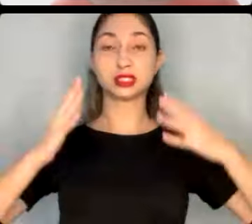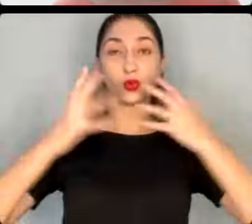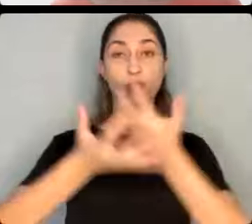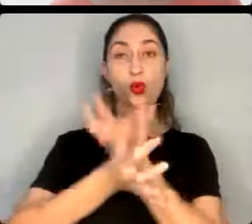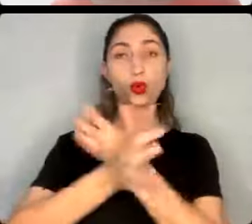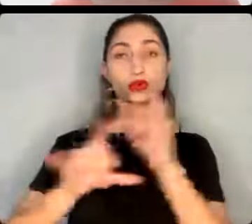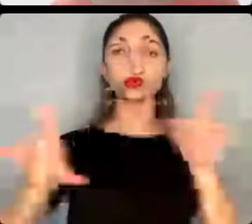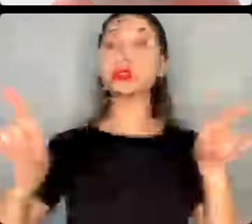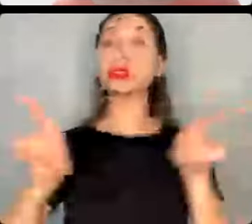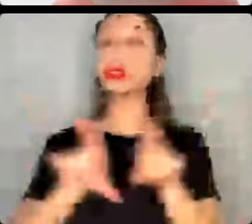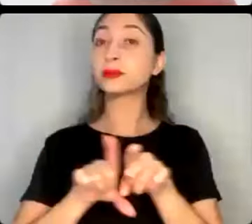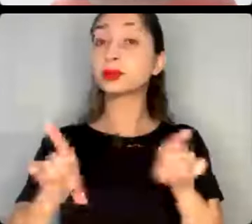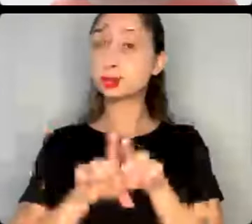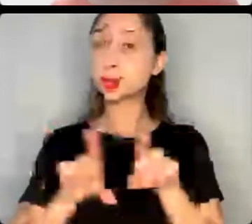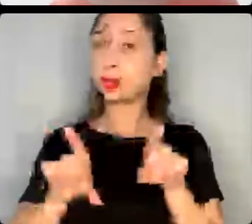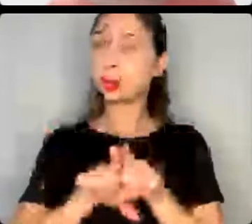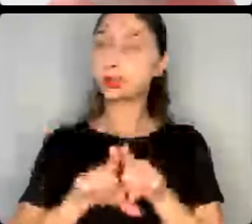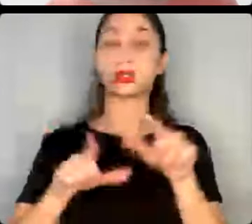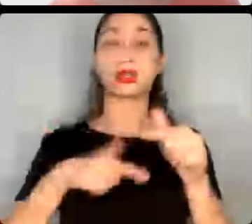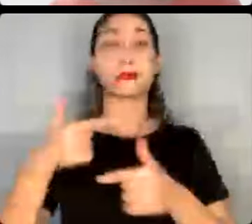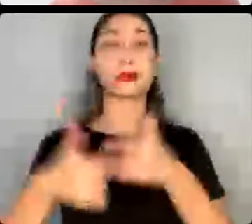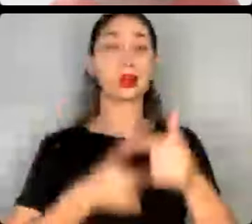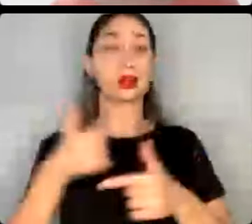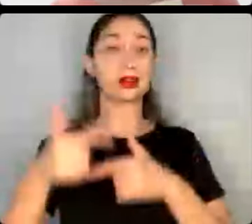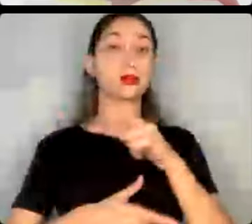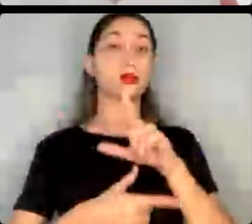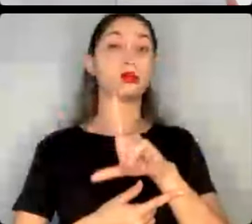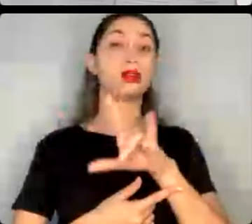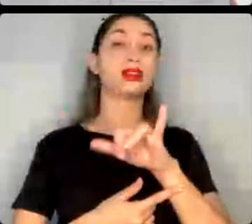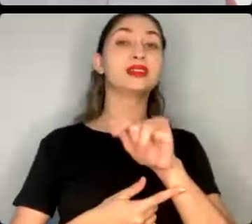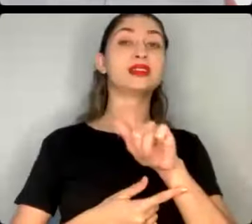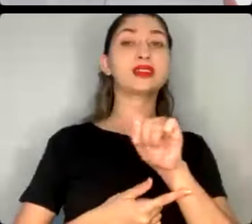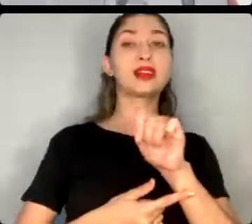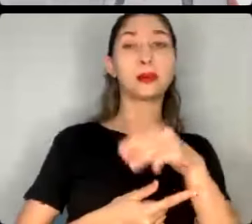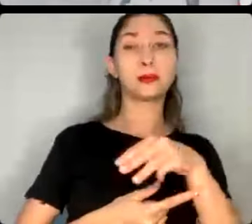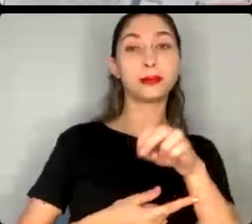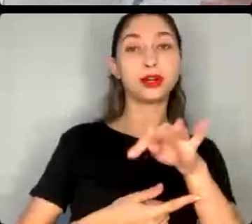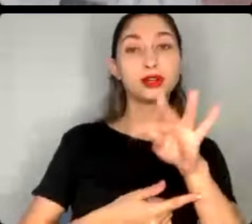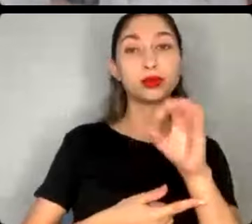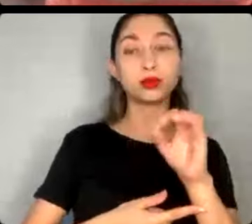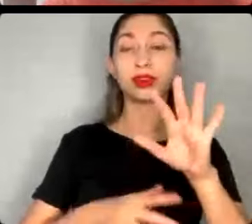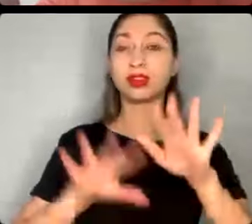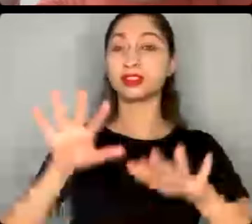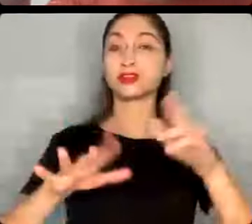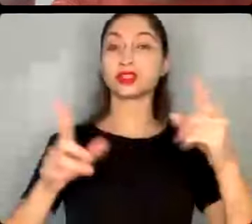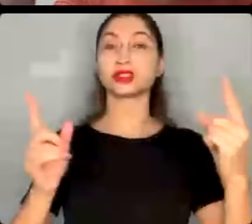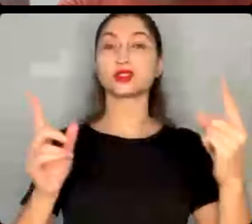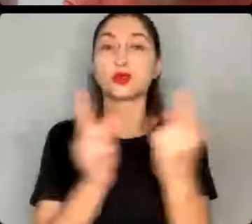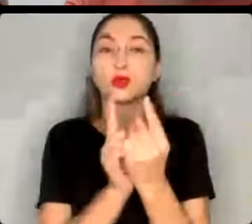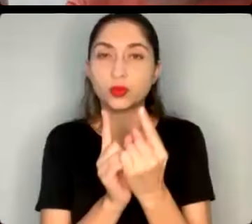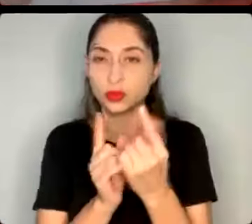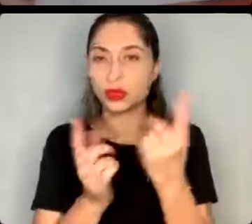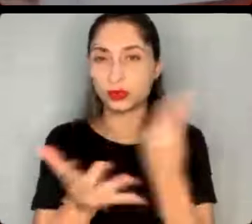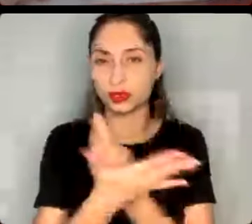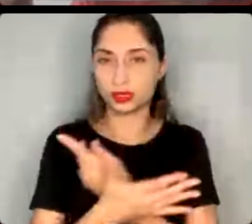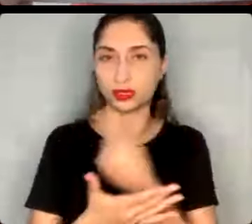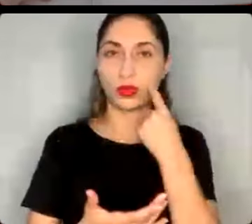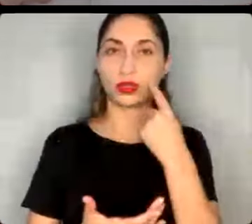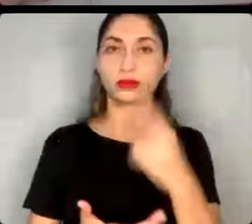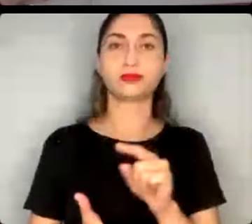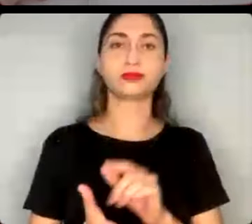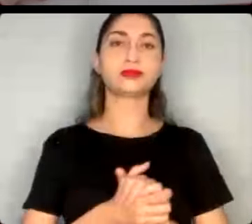trabalhando músculo, tendão e ligamento, que às vezes podem estar encurtados, né? Então, a gente tem aqui uma imagem